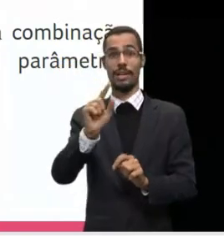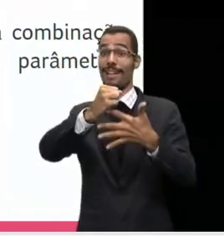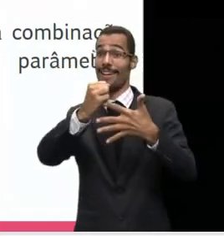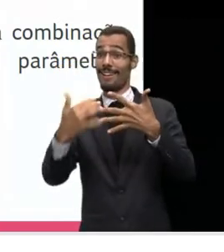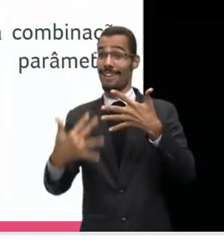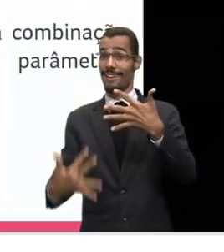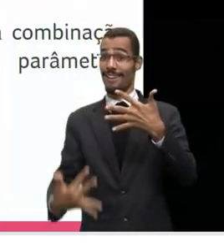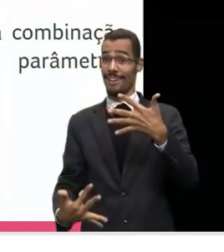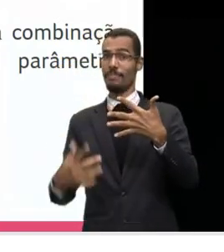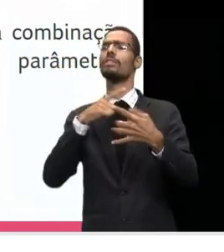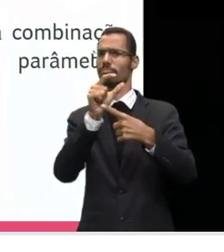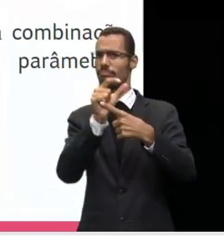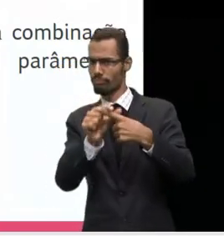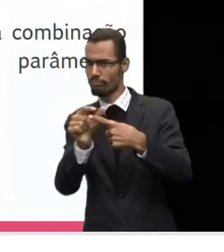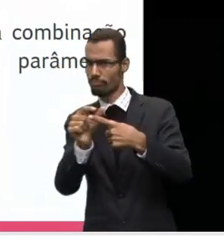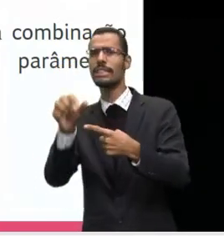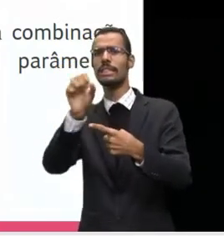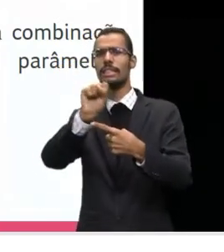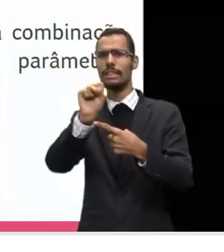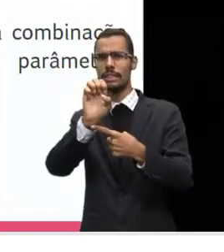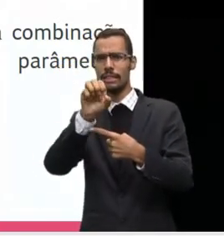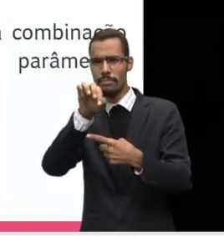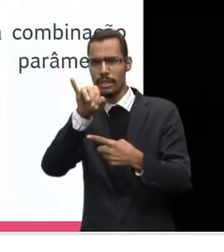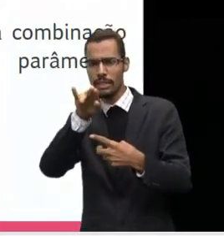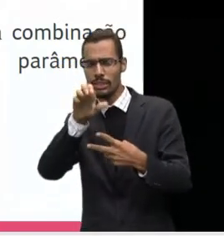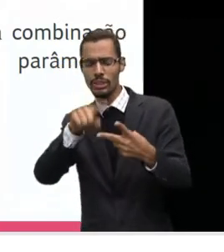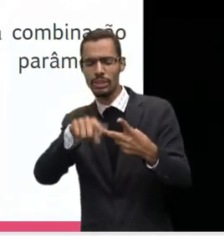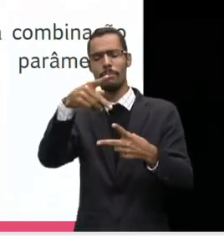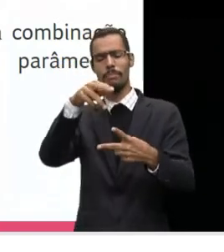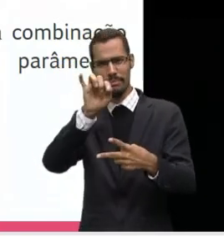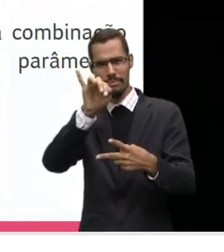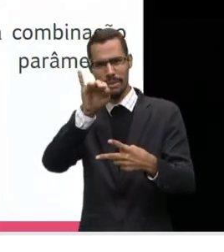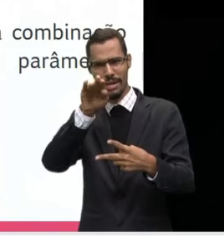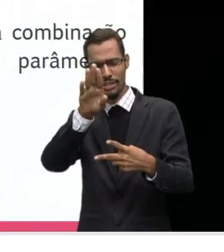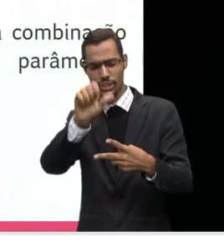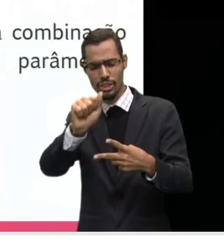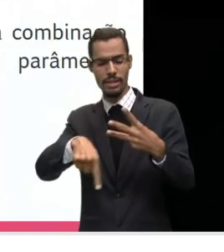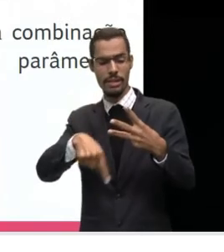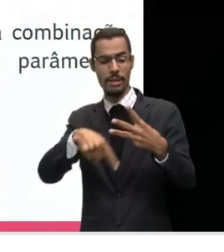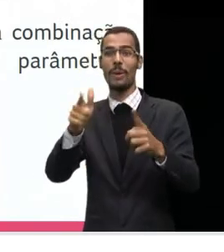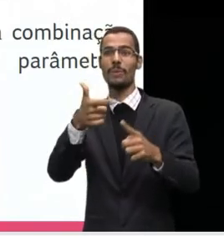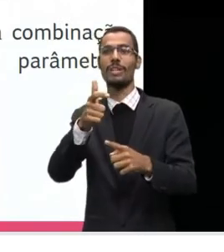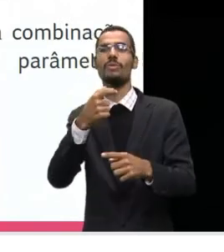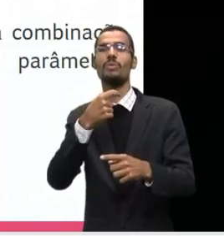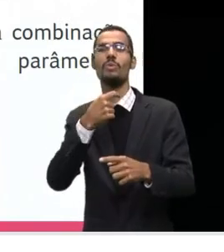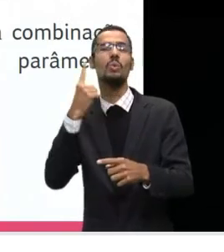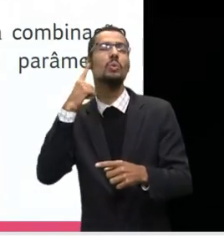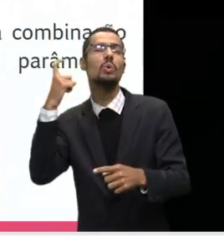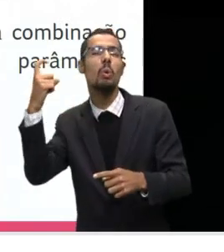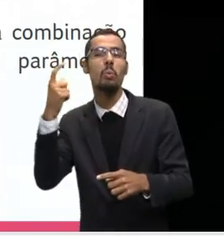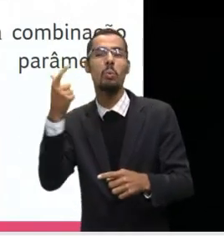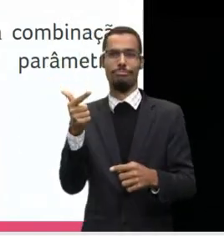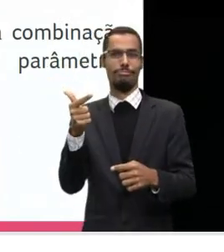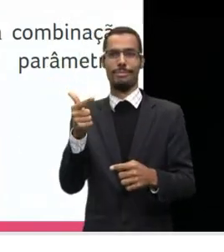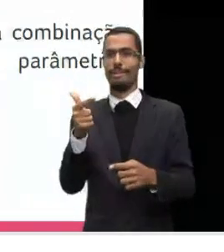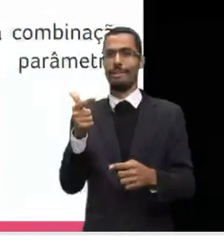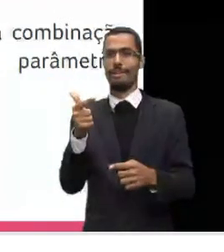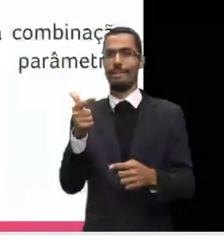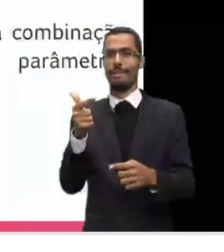Libras tem fonologia, tem semântica, tem pragmática, tem sintaxe, mas não tem fonética, não tem o som,